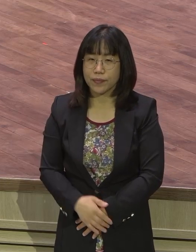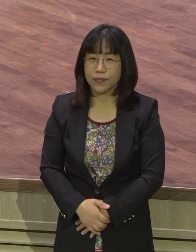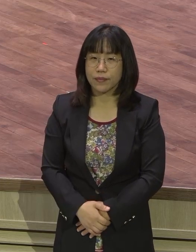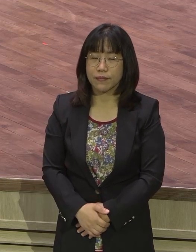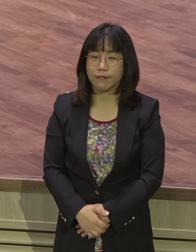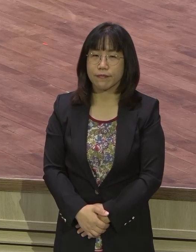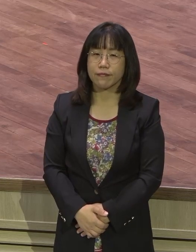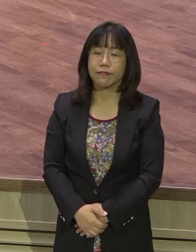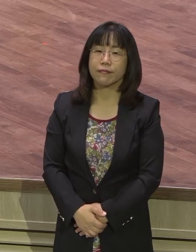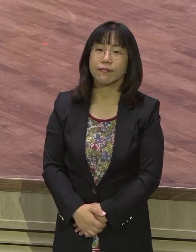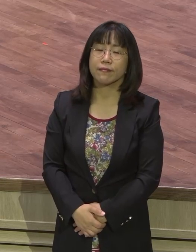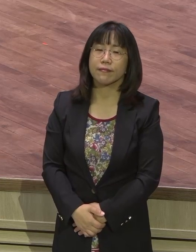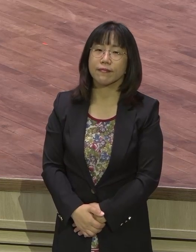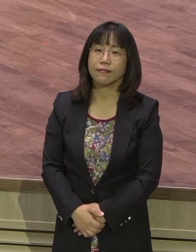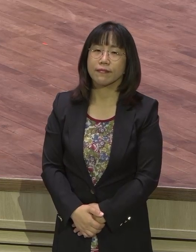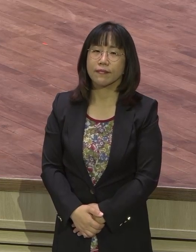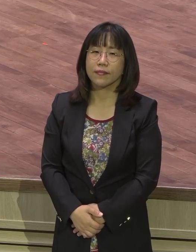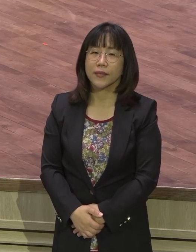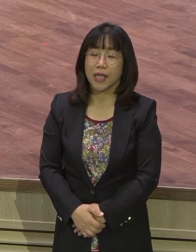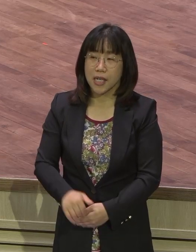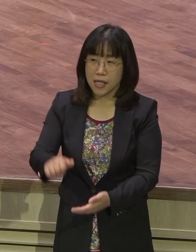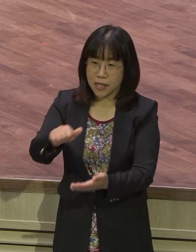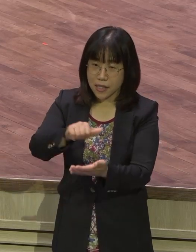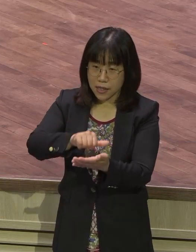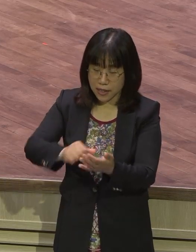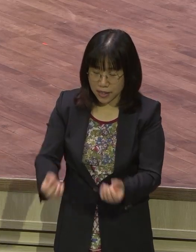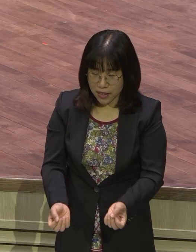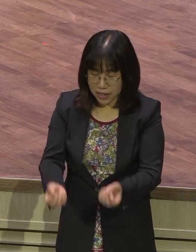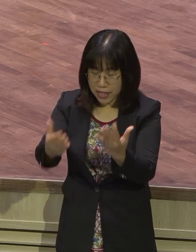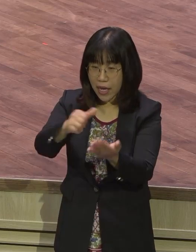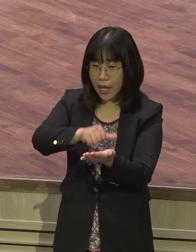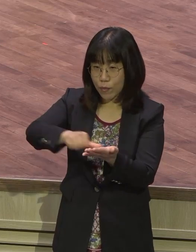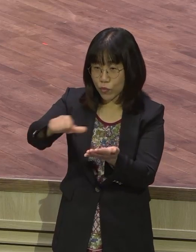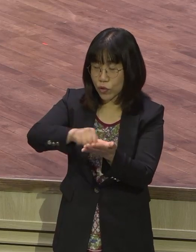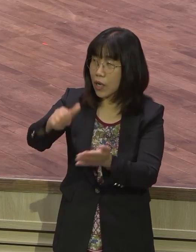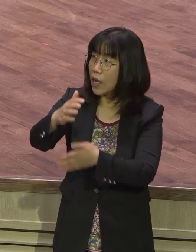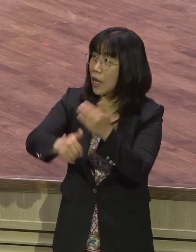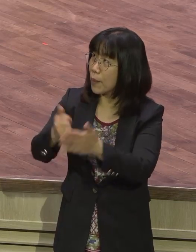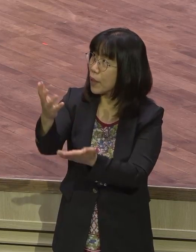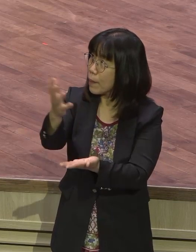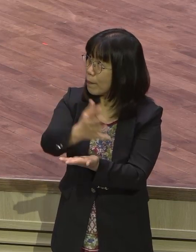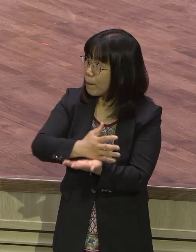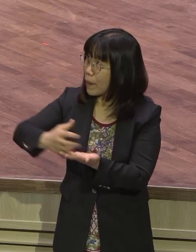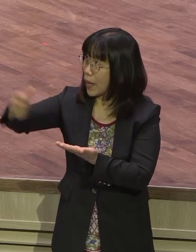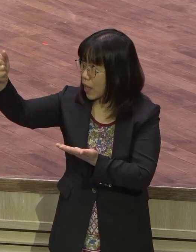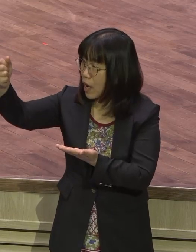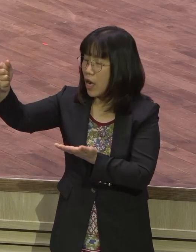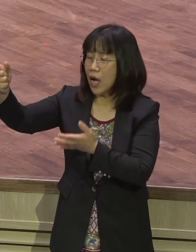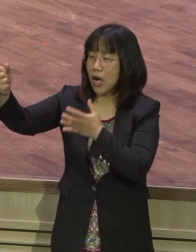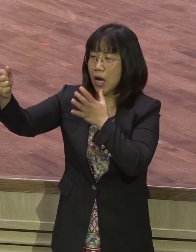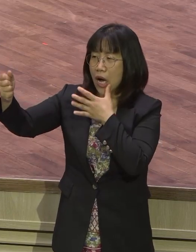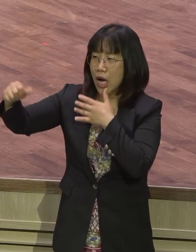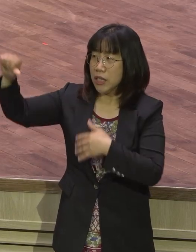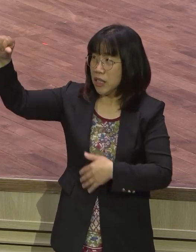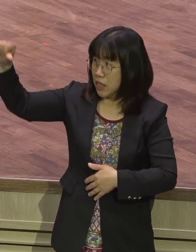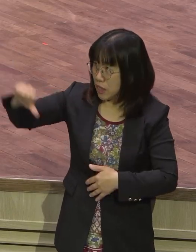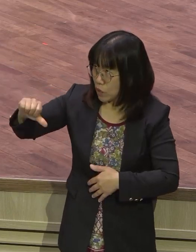안식은 뜻인데 다시 말하면 죄물이 하나에게 연락되어 죄로 인한 모든 진노가 다 멈추고